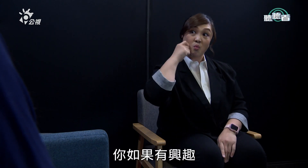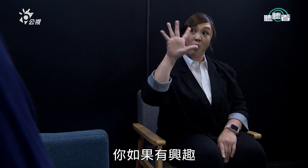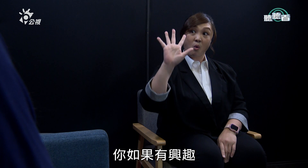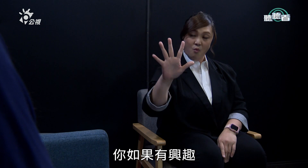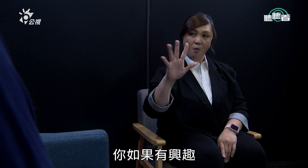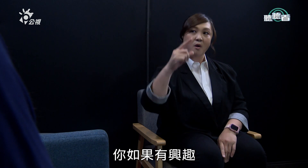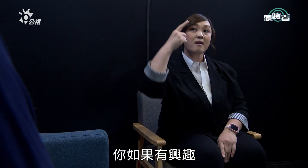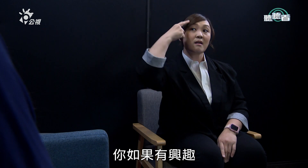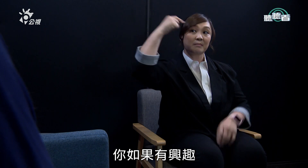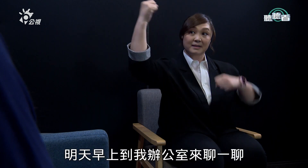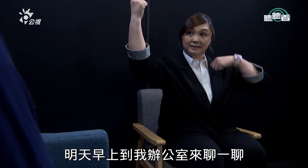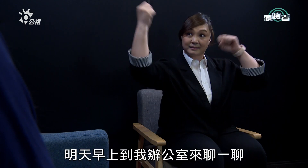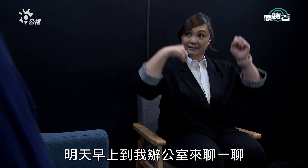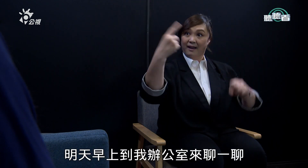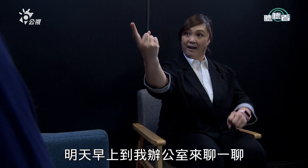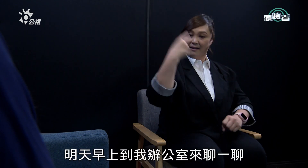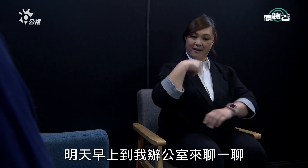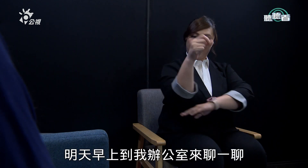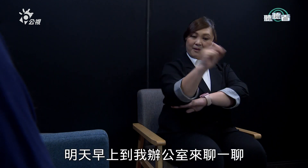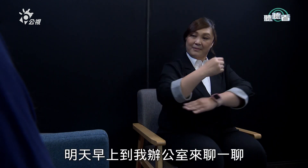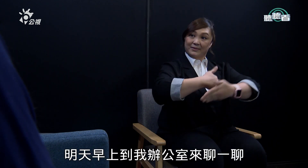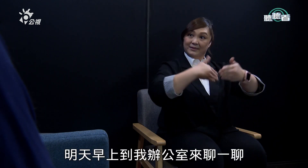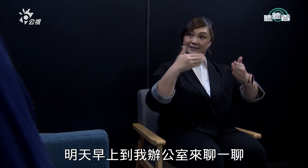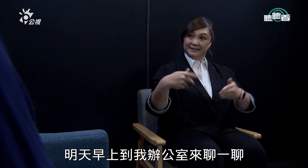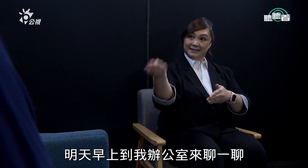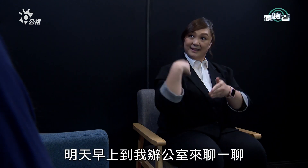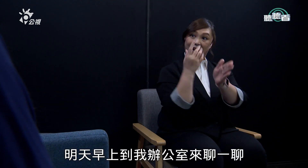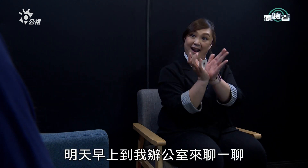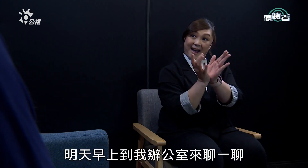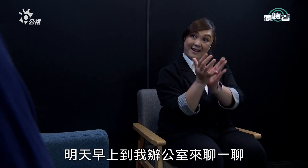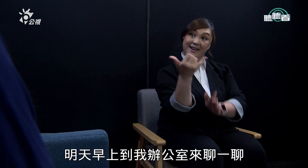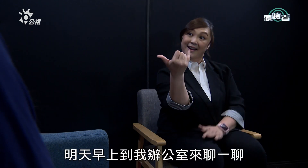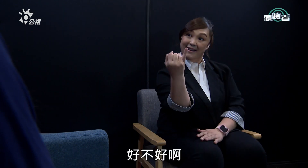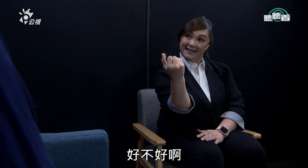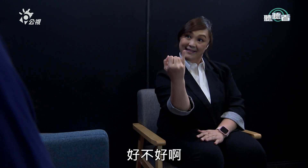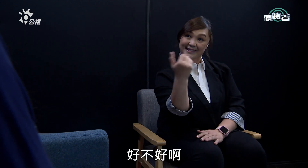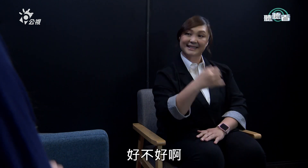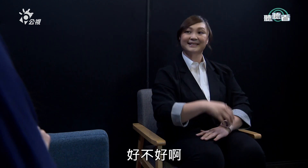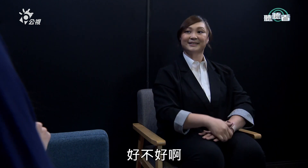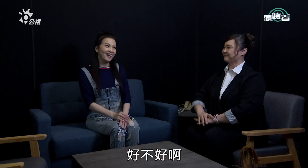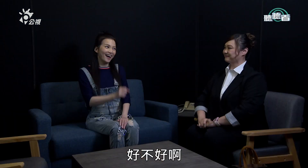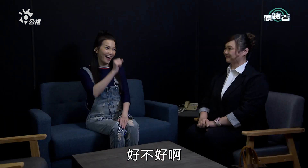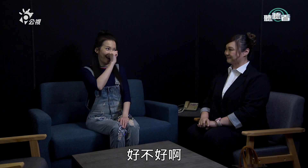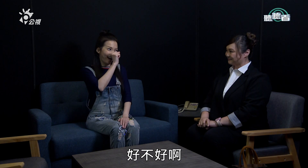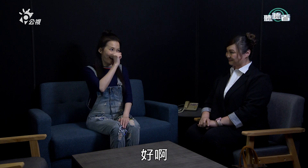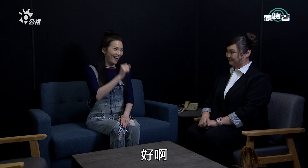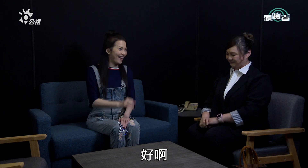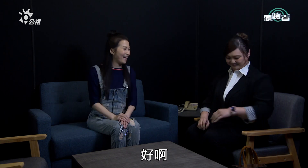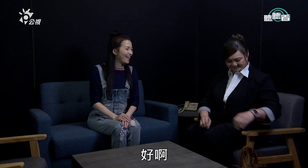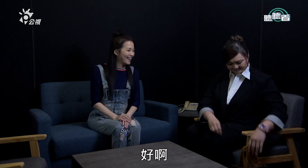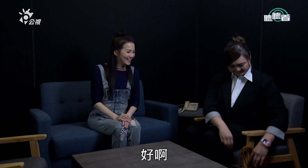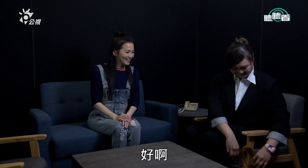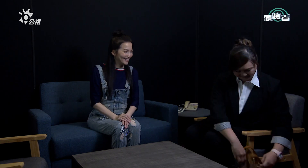有兴趣，明天早上到我办公室来聊一聊好不好啊？ 好啊。